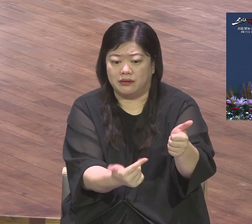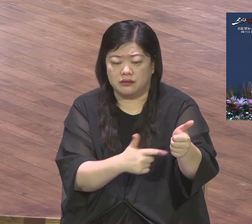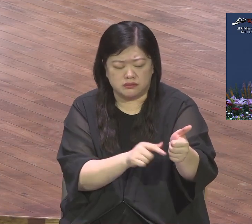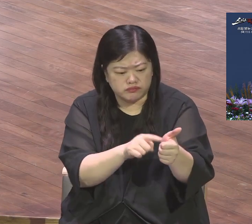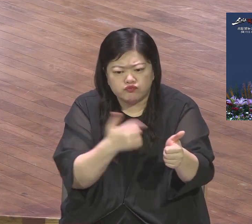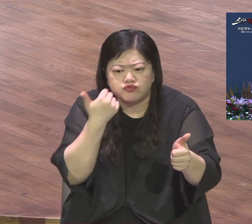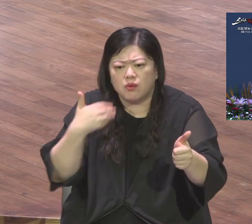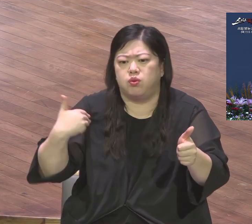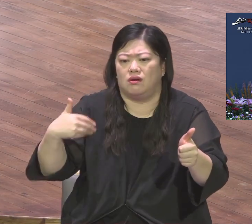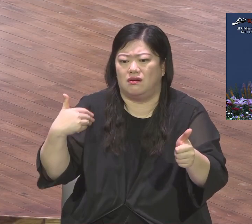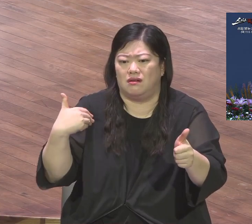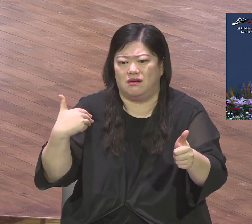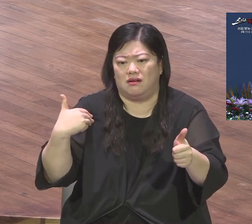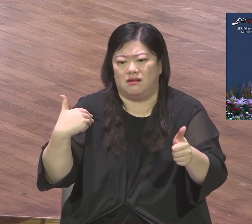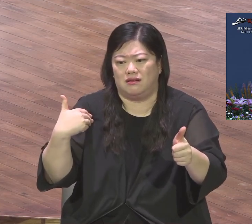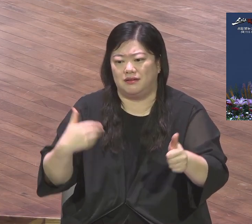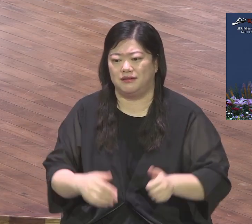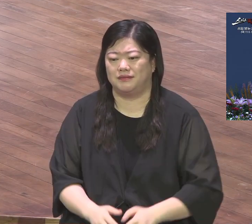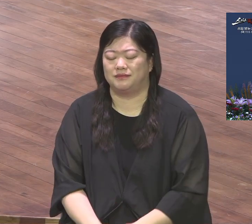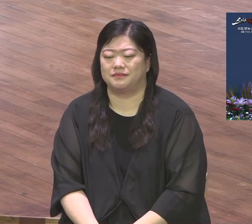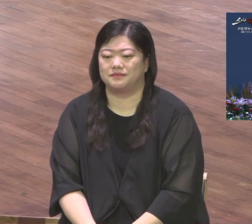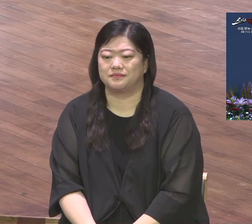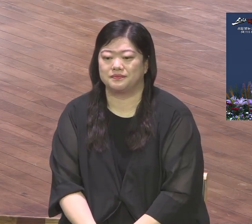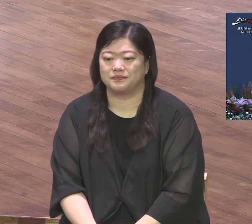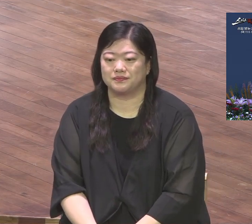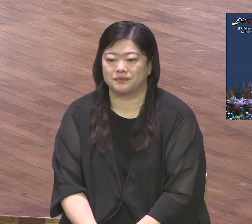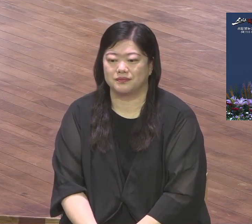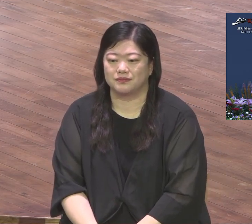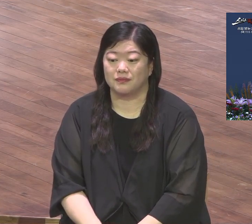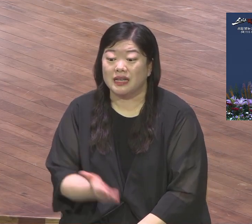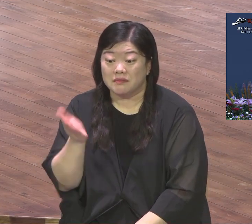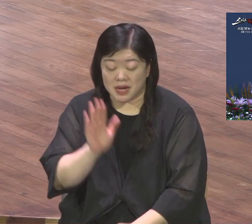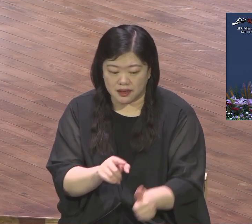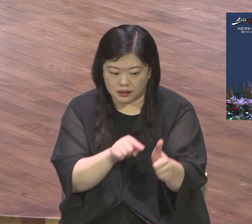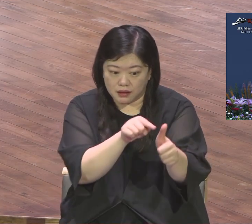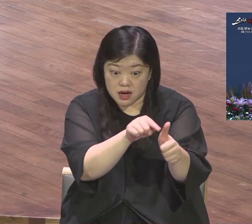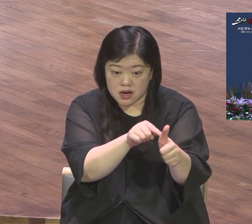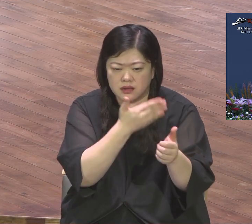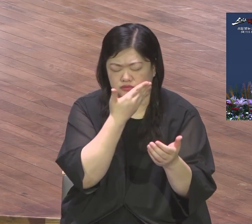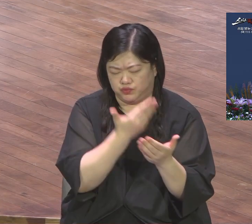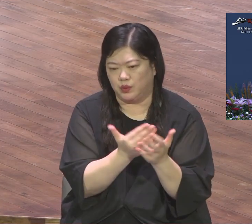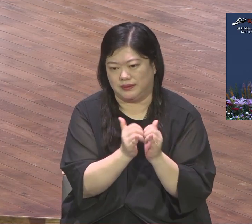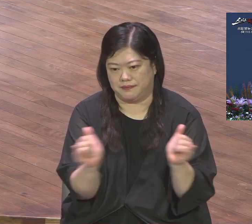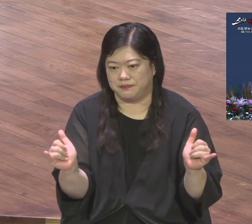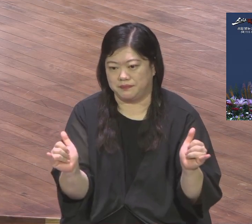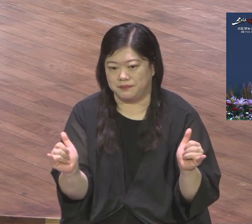장면이, 영계 모든 성도는 오늘 말씀을 통해서 하나님 앞에 쓰임받는